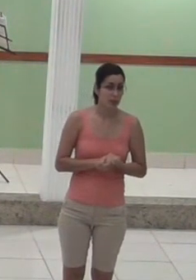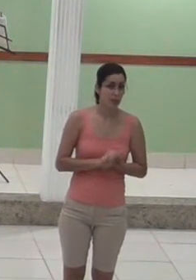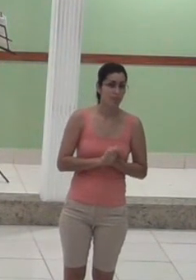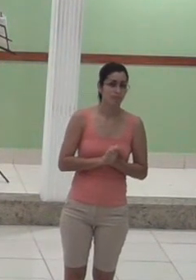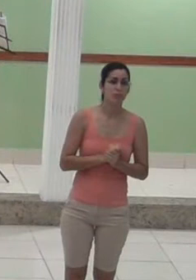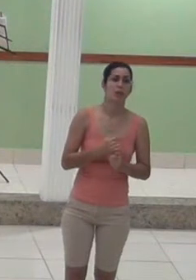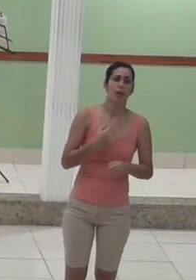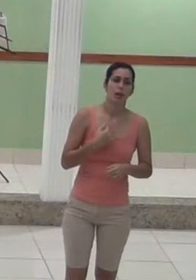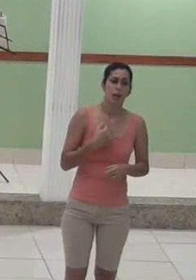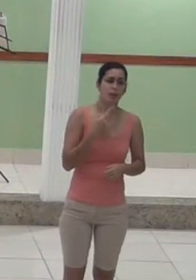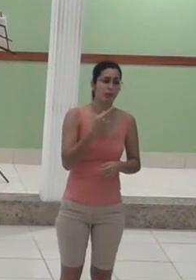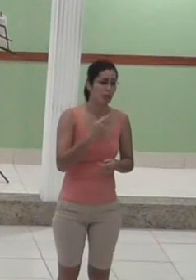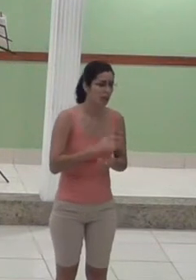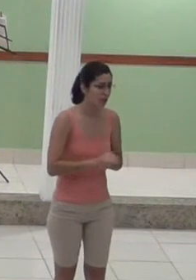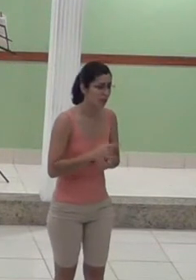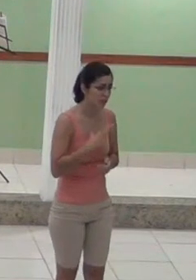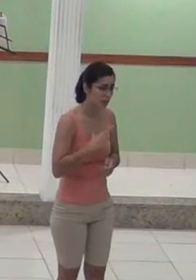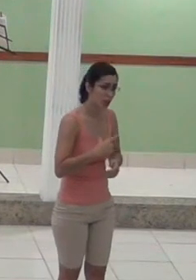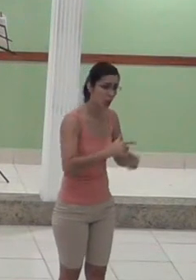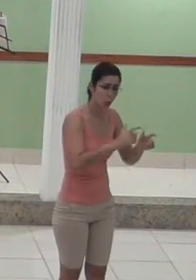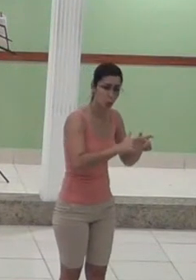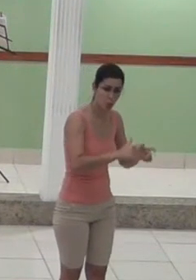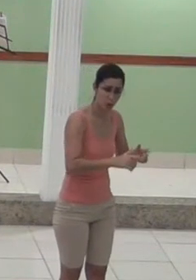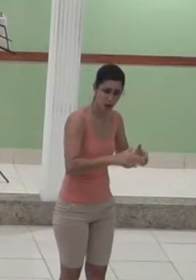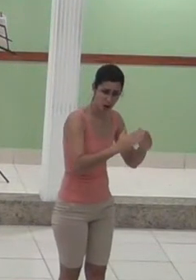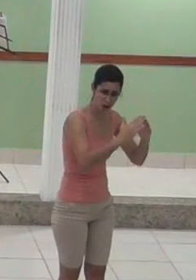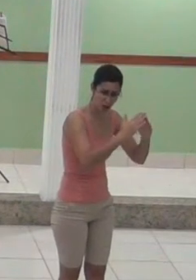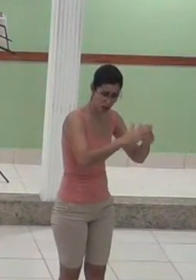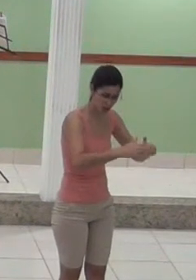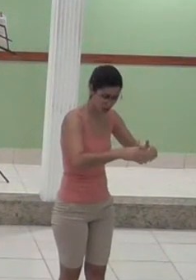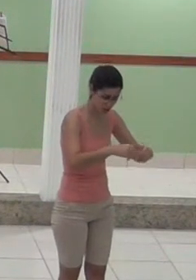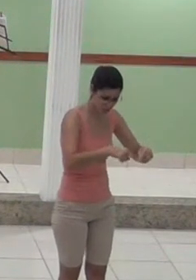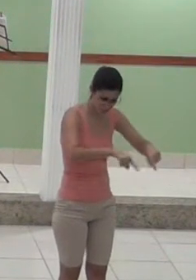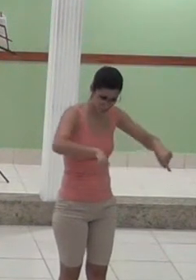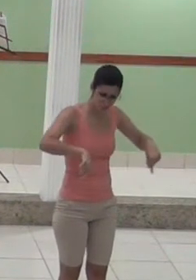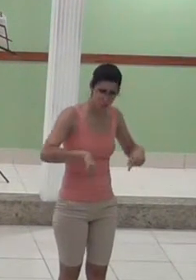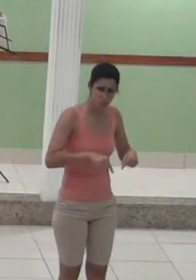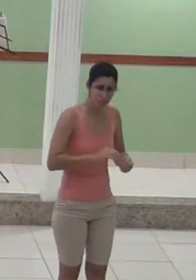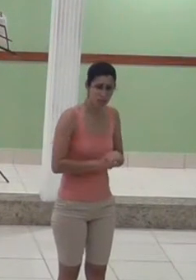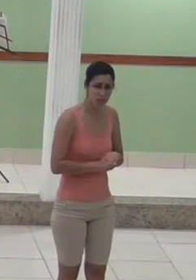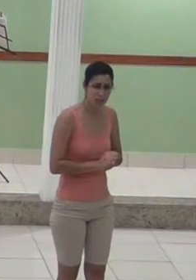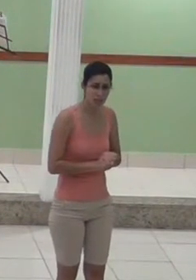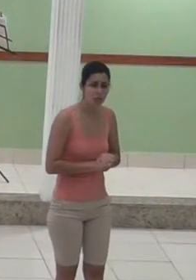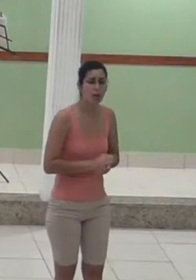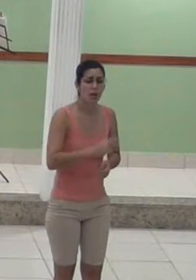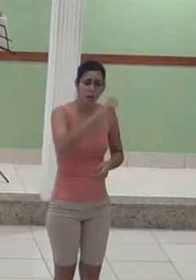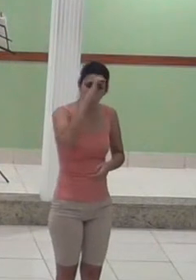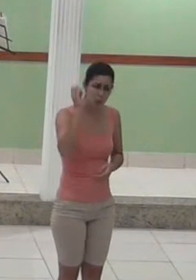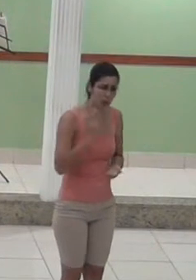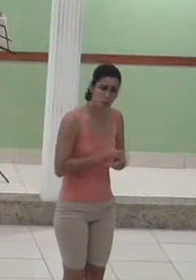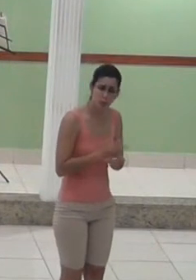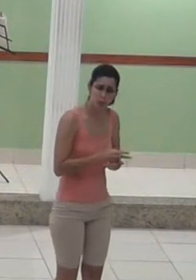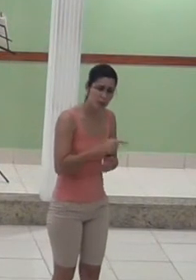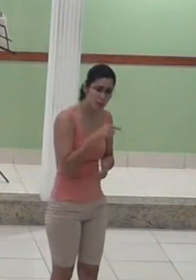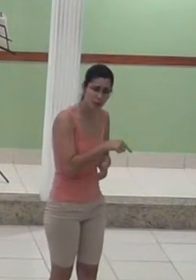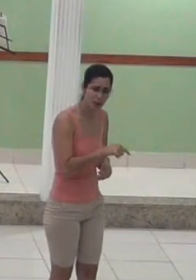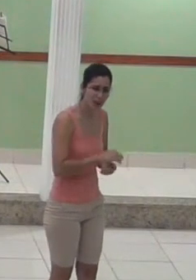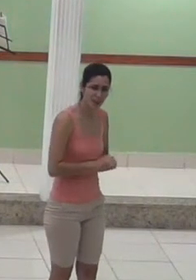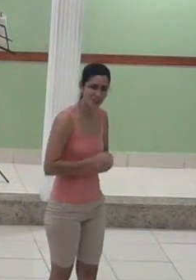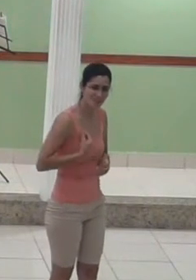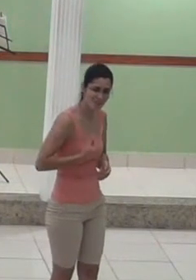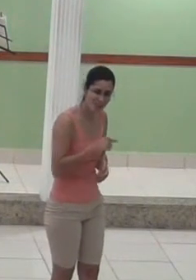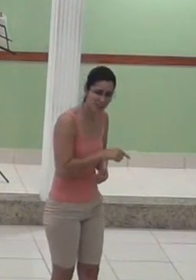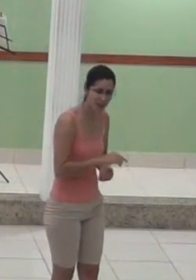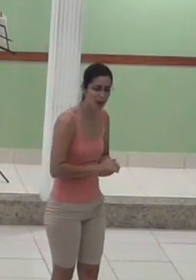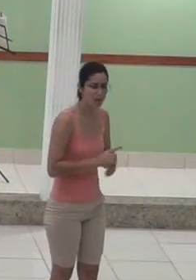entrar sim, é a minha neta. Veio com lágrimas nos olhos, nós estamos aqui. Foi isso de bom que o vovô nos deixou. Então